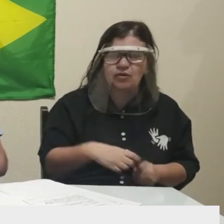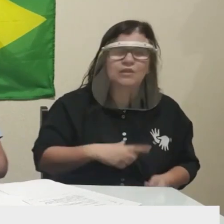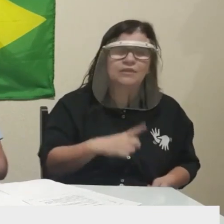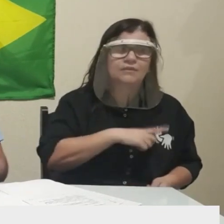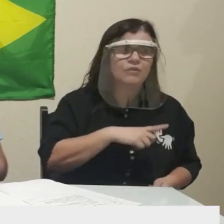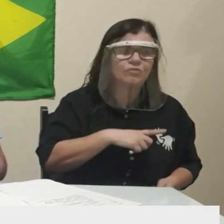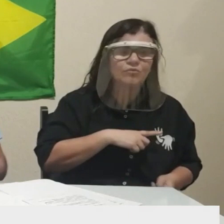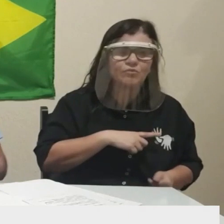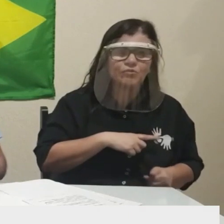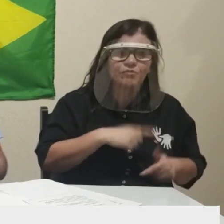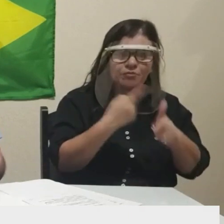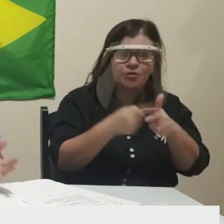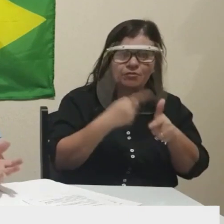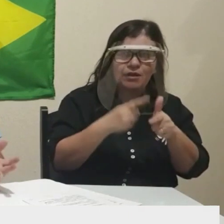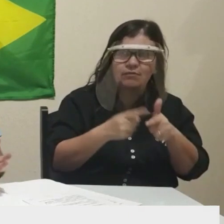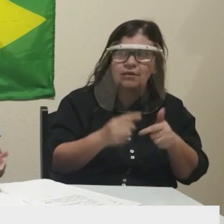PG. O